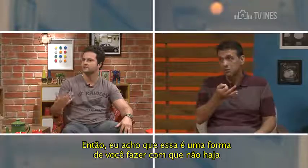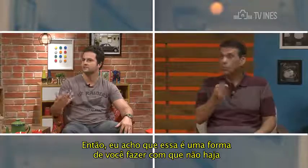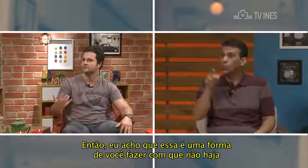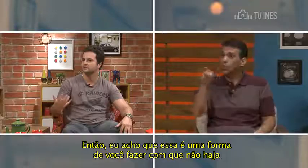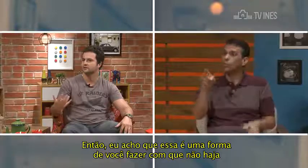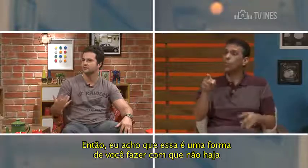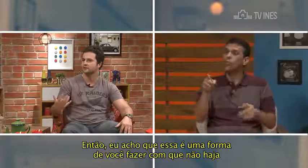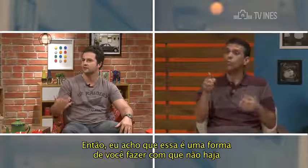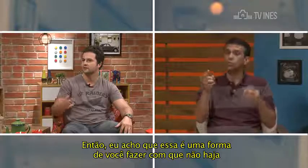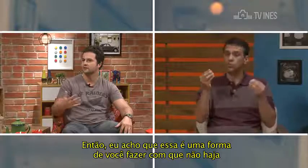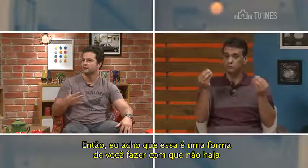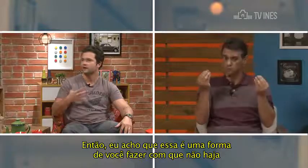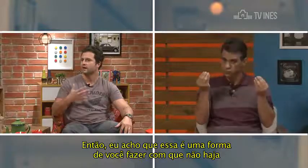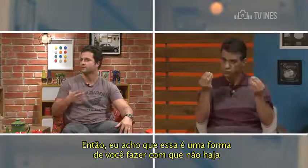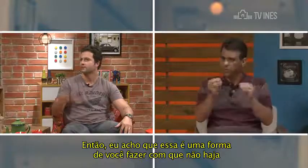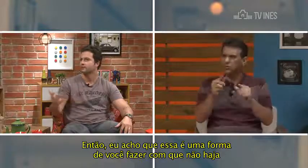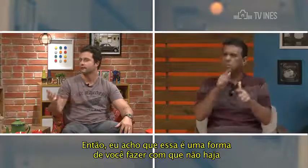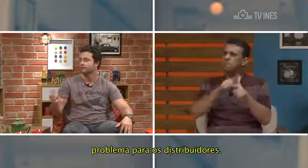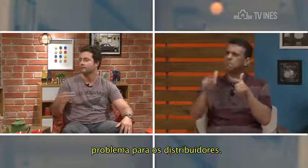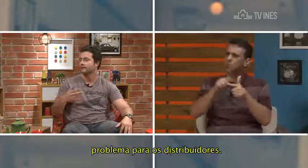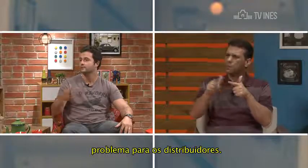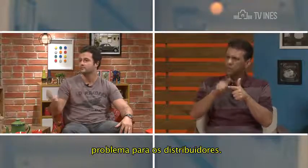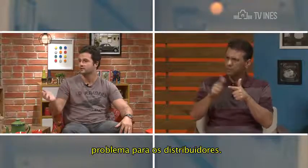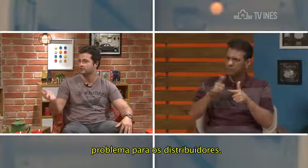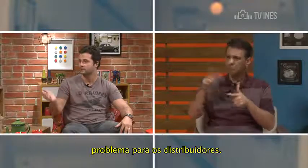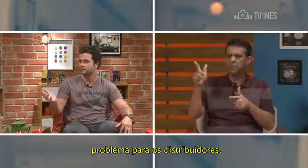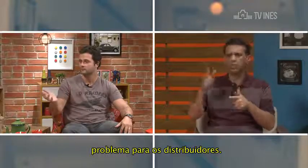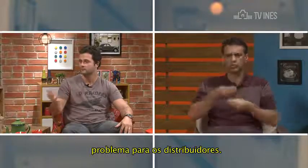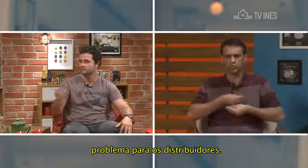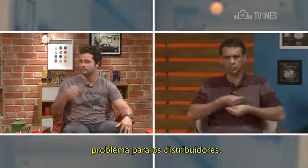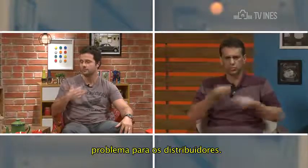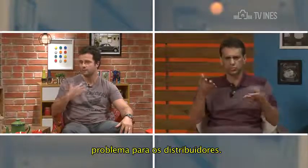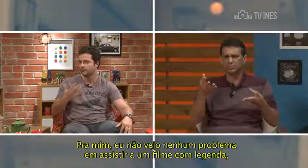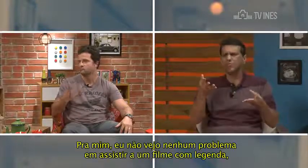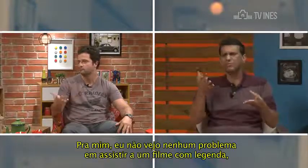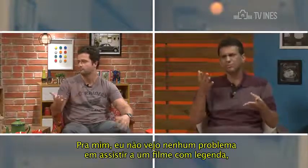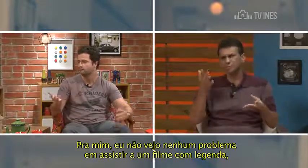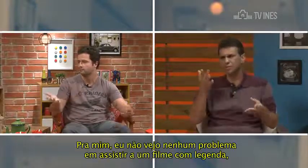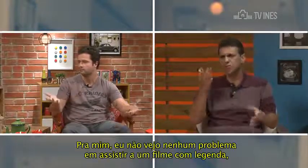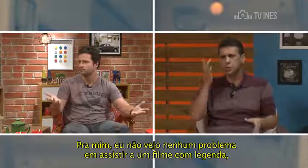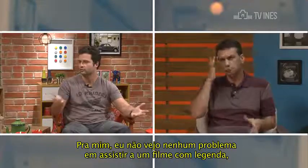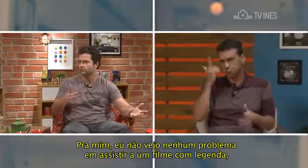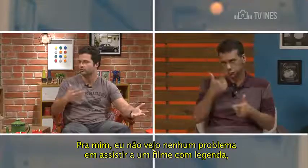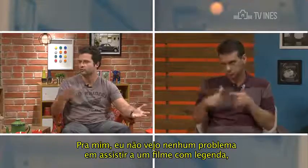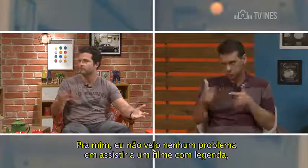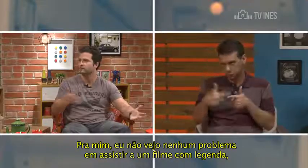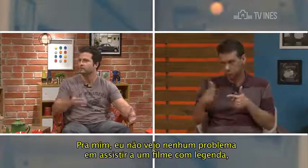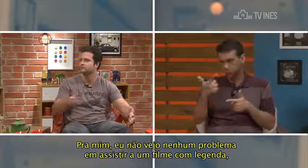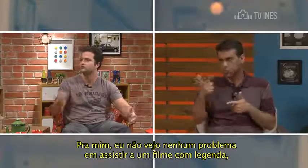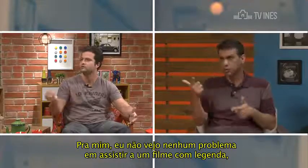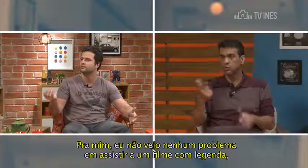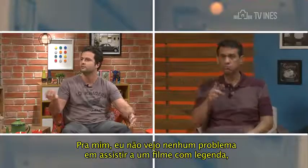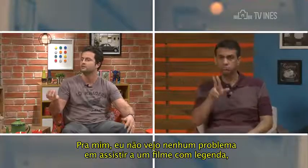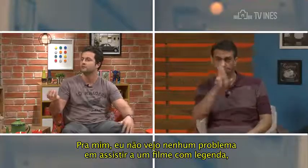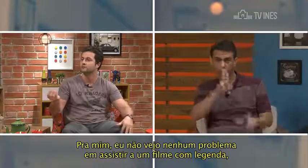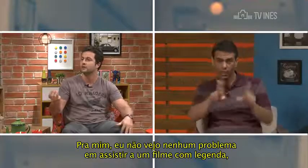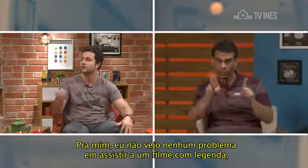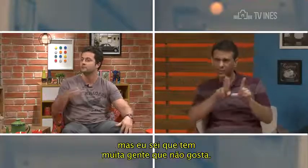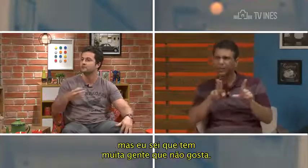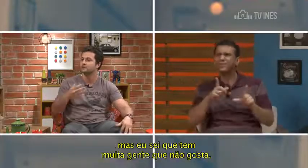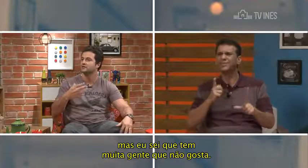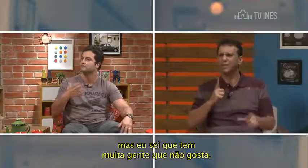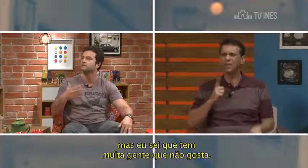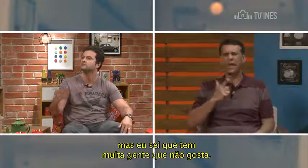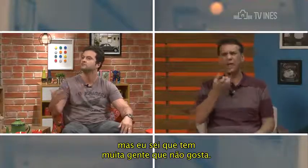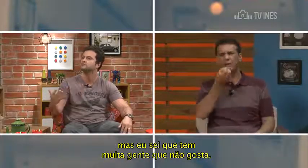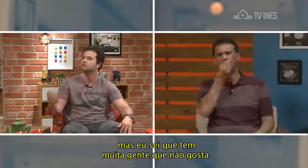de você fazer com que não haja problema para os distribuidores, que para mim eu não vejo nenhum problema assistir um filme com legenda,